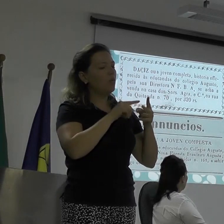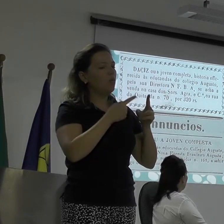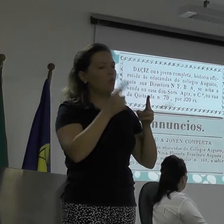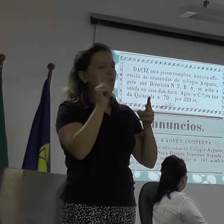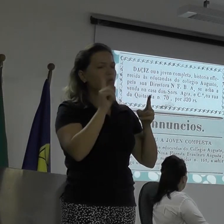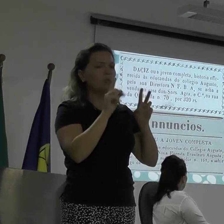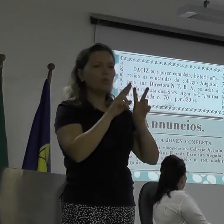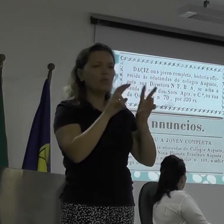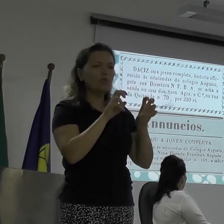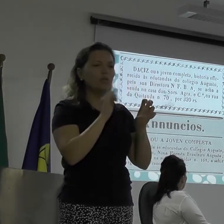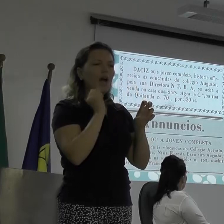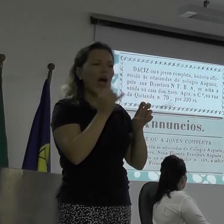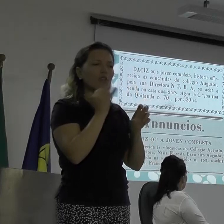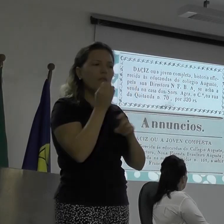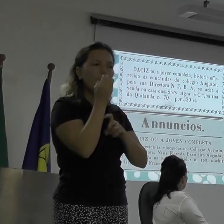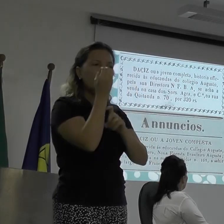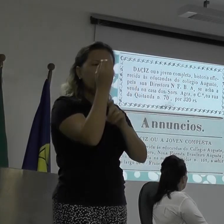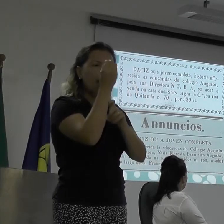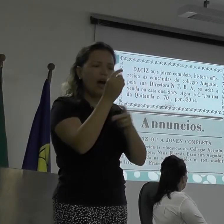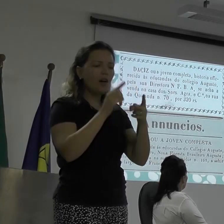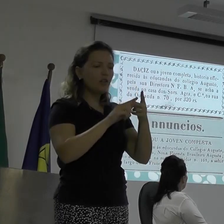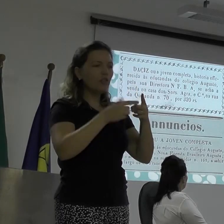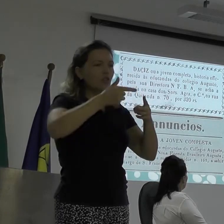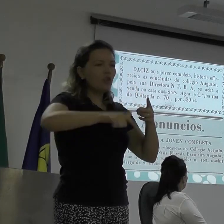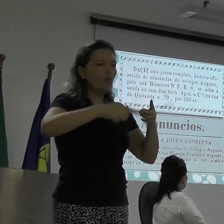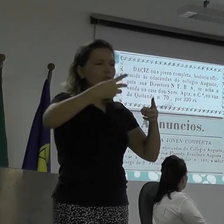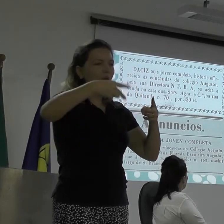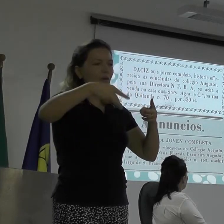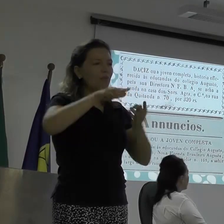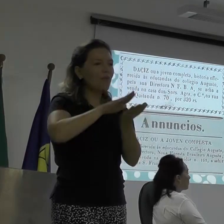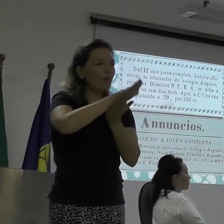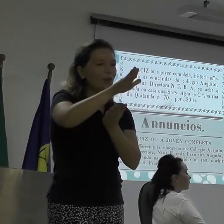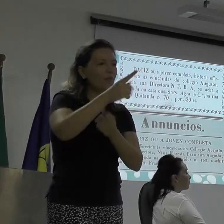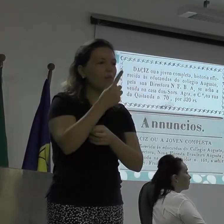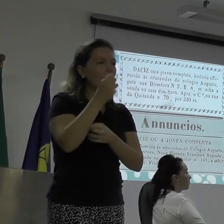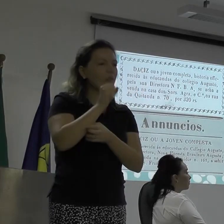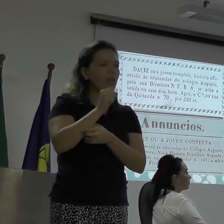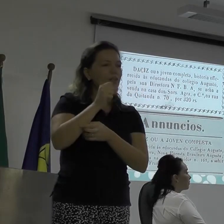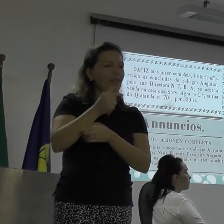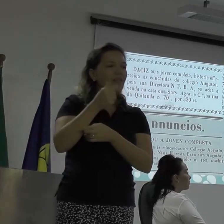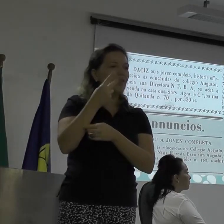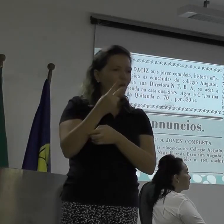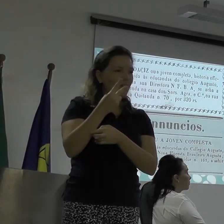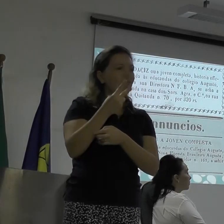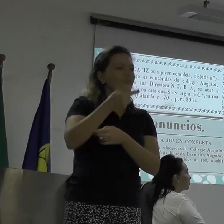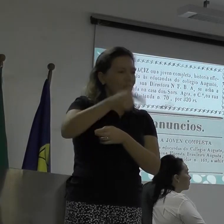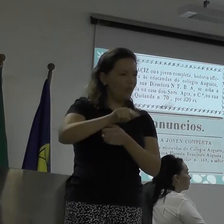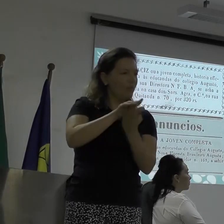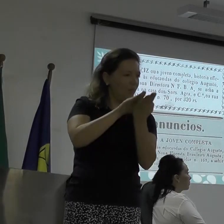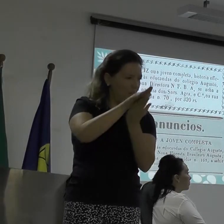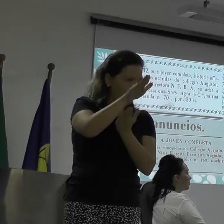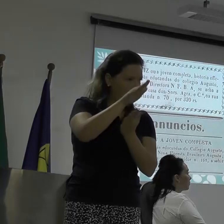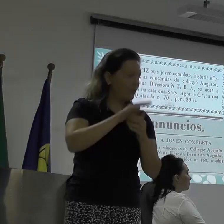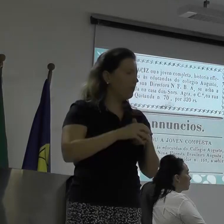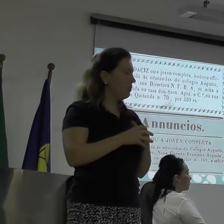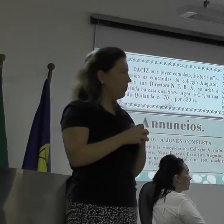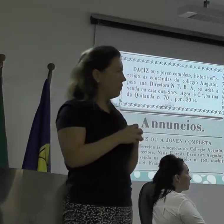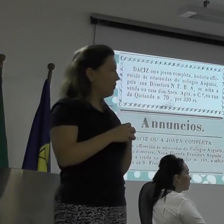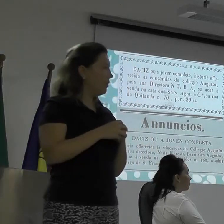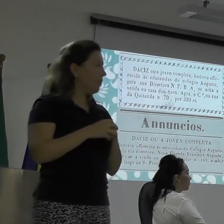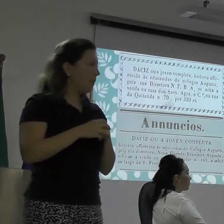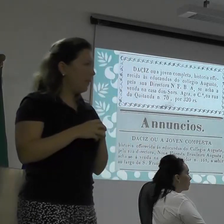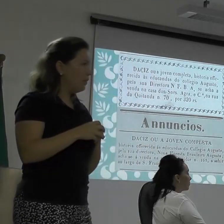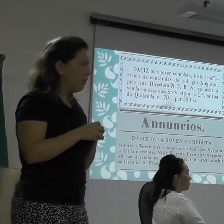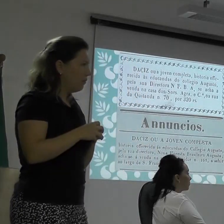narrativa de viagem, teve seu segundo volume publicado em 1872. Troisans en Italie